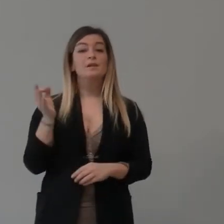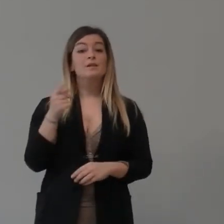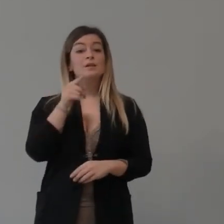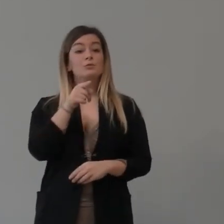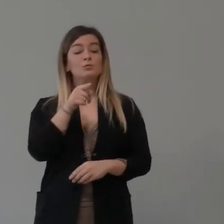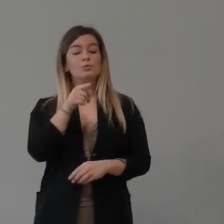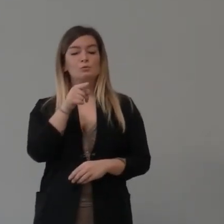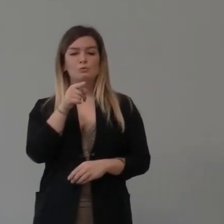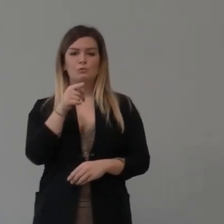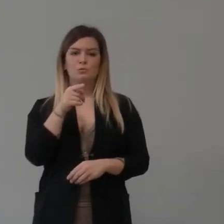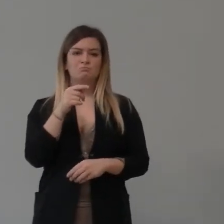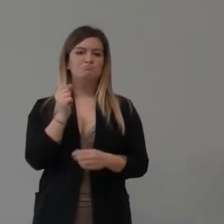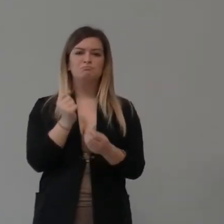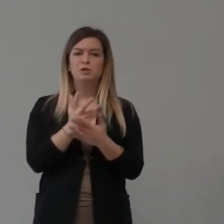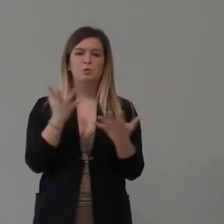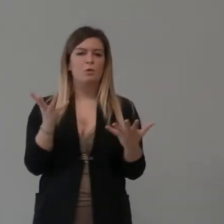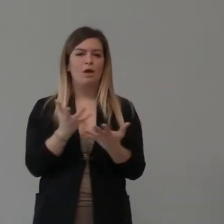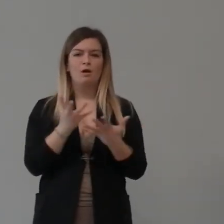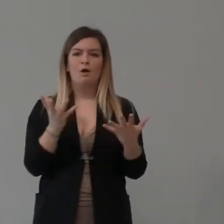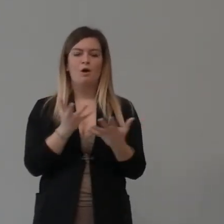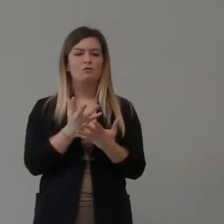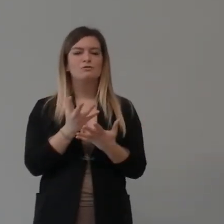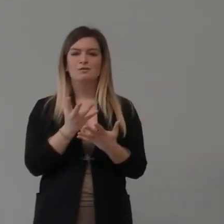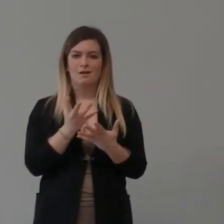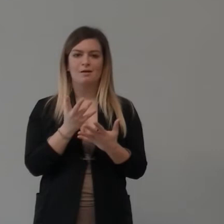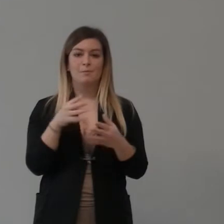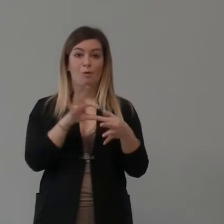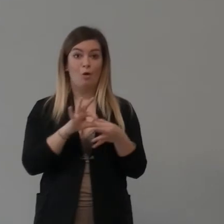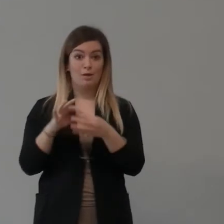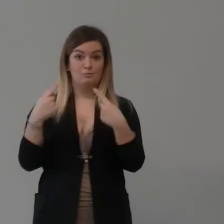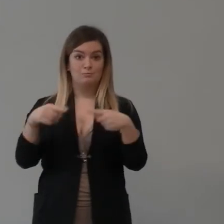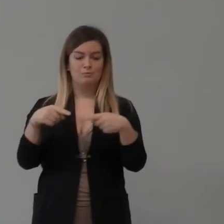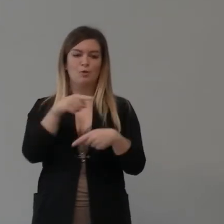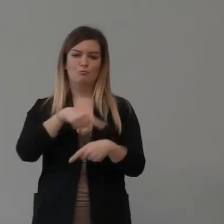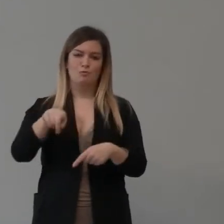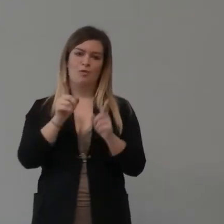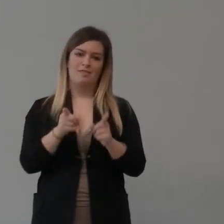da qualcosa che, che hai udito oggi, prega queste cose siano bene nel tuo cuore.